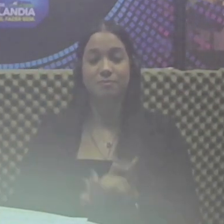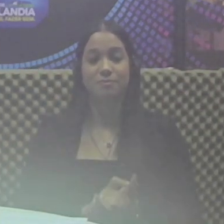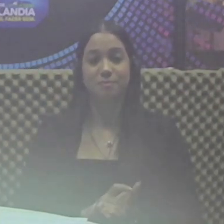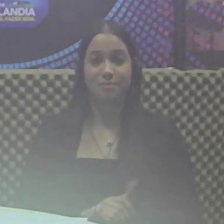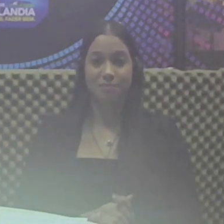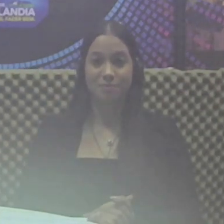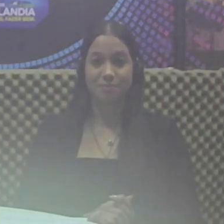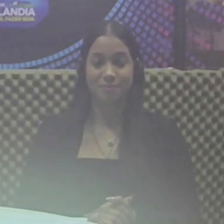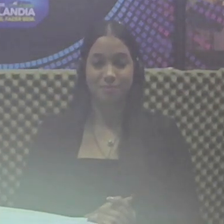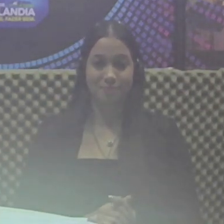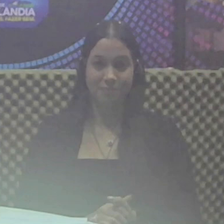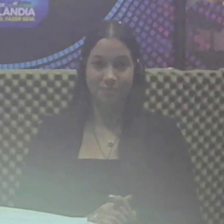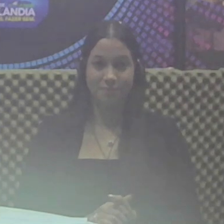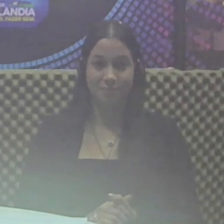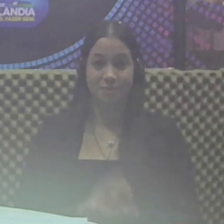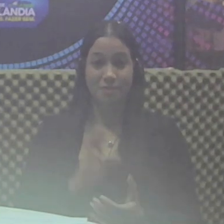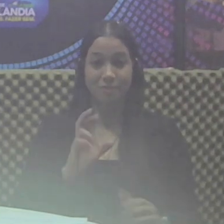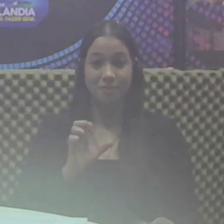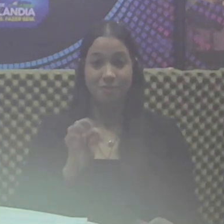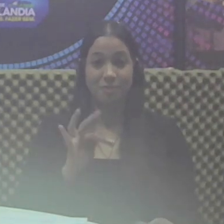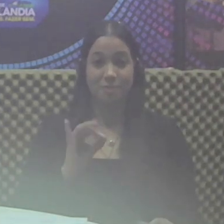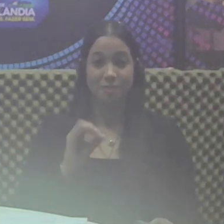e ainda refimosal